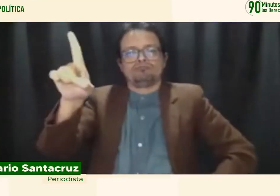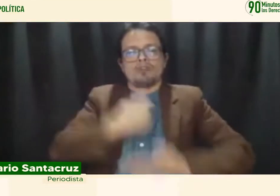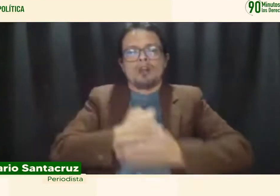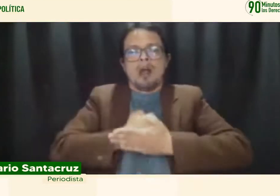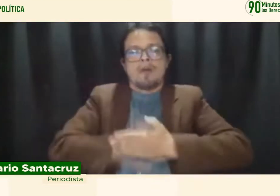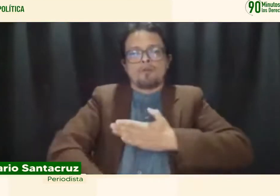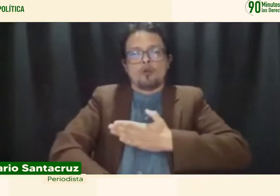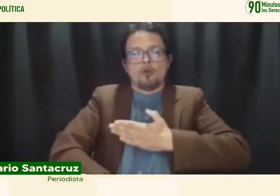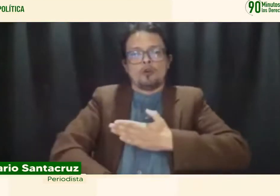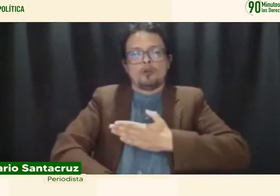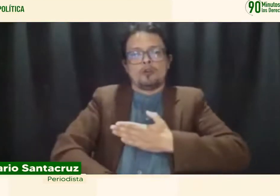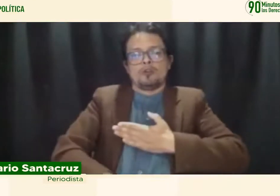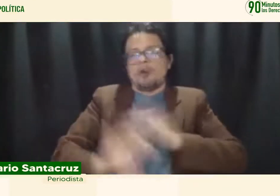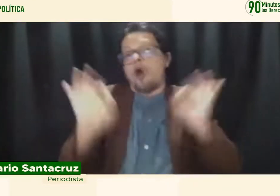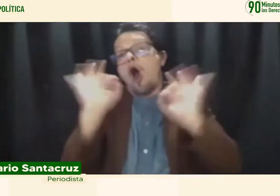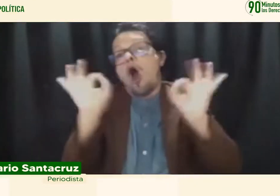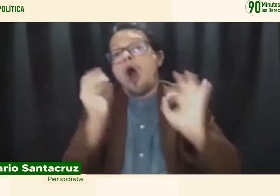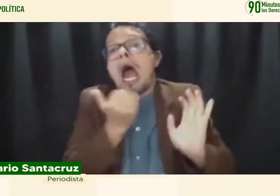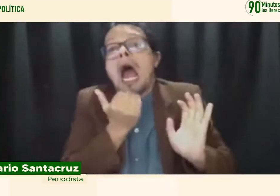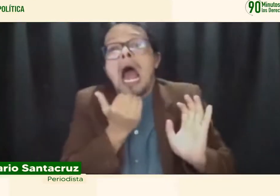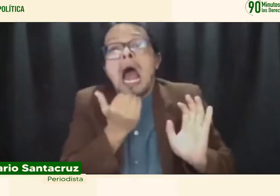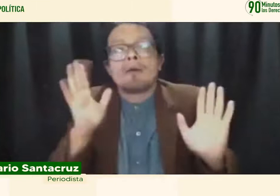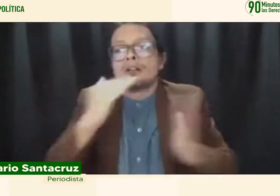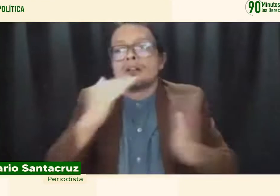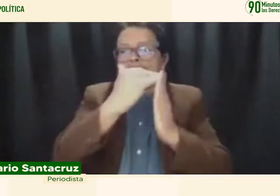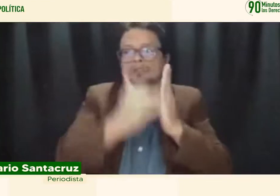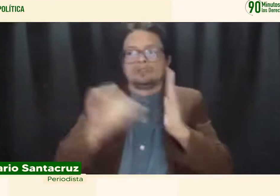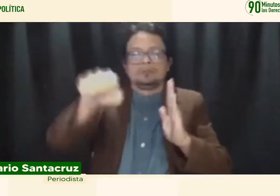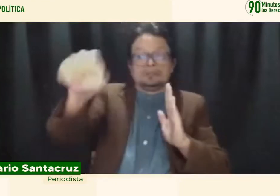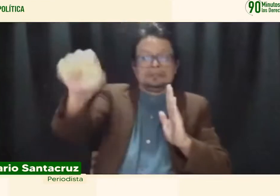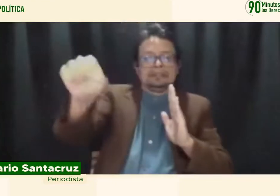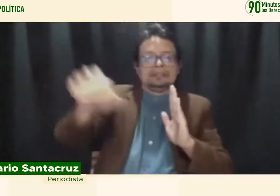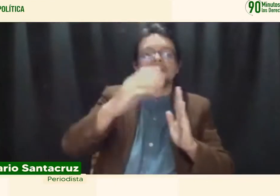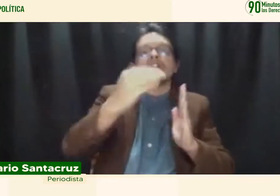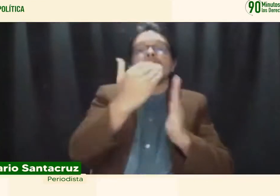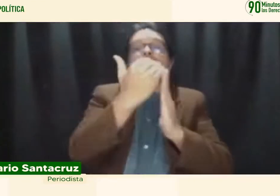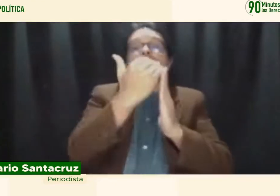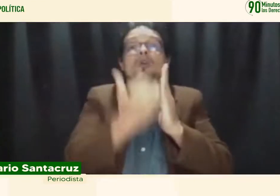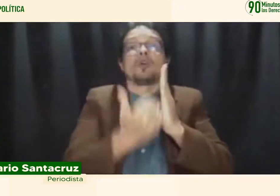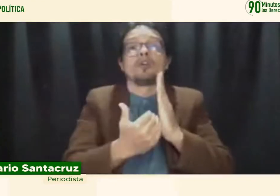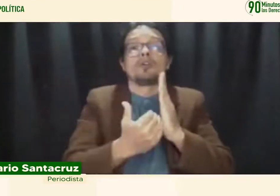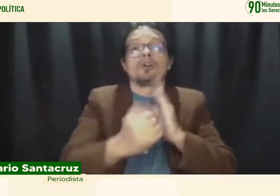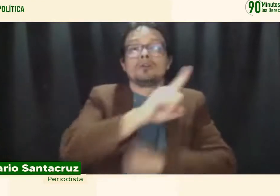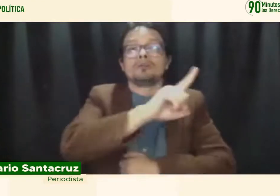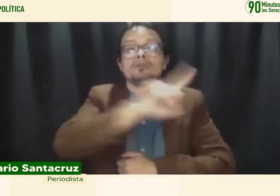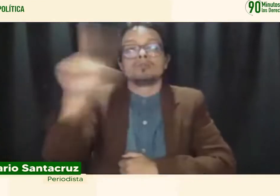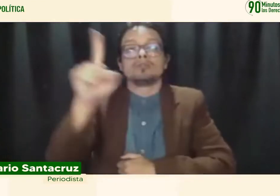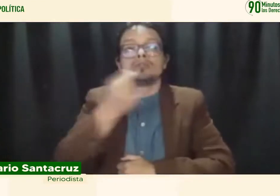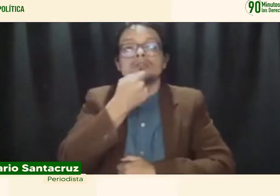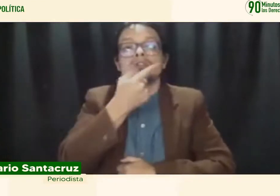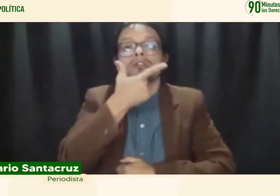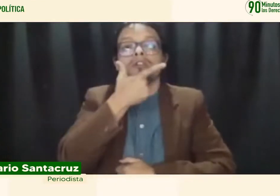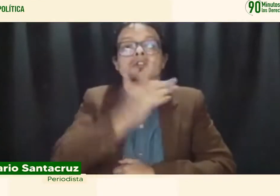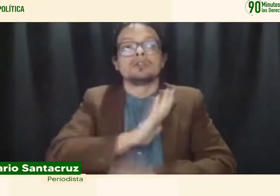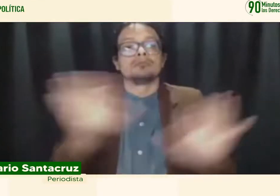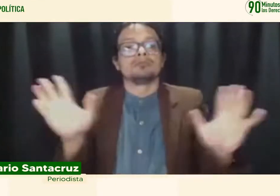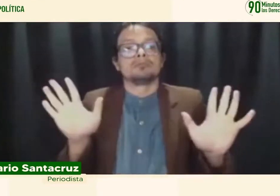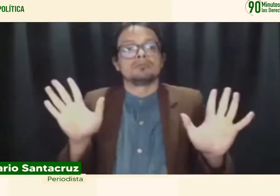que tiene una posición postura en contra del aborto sí y de repente si es